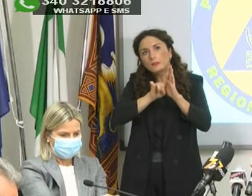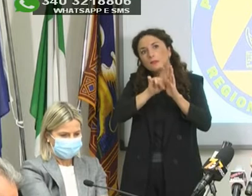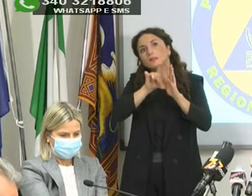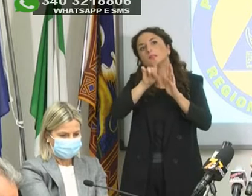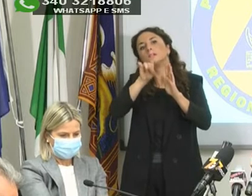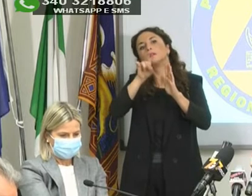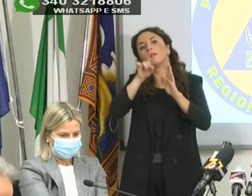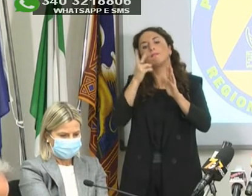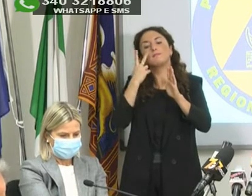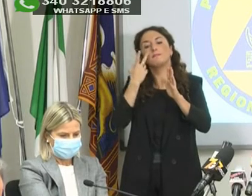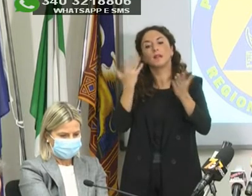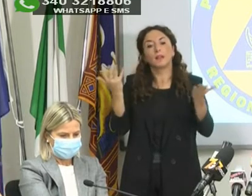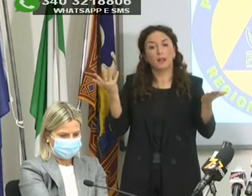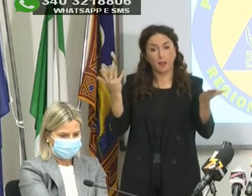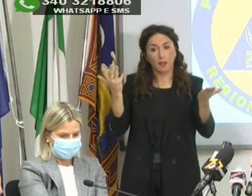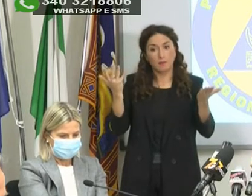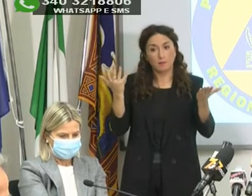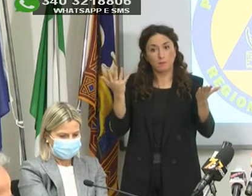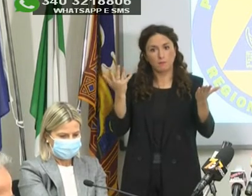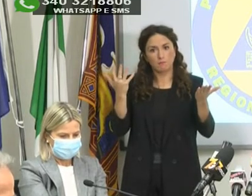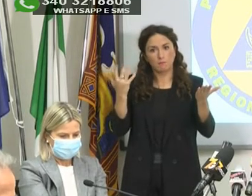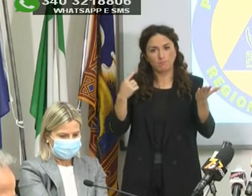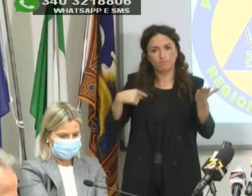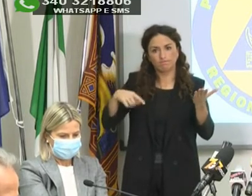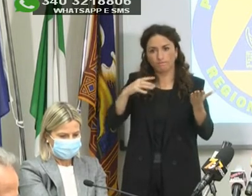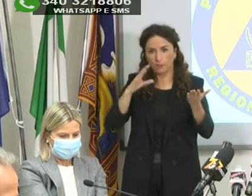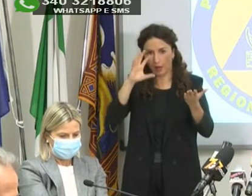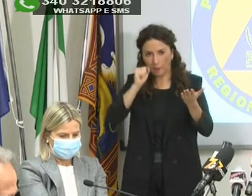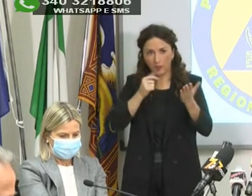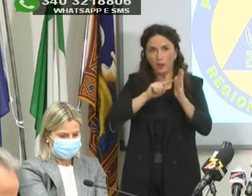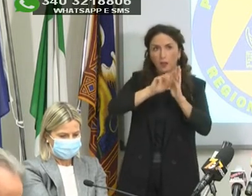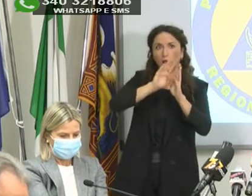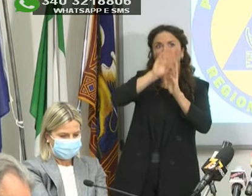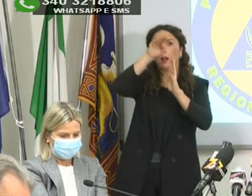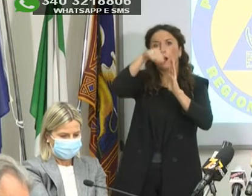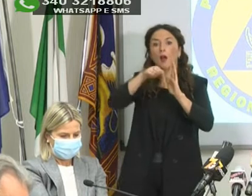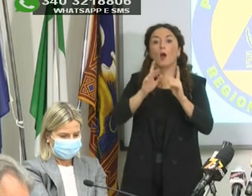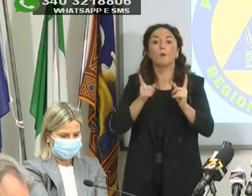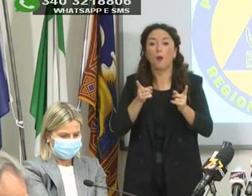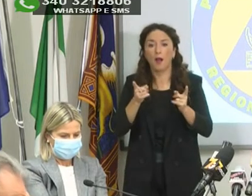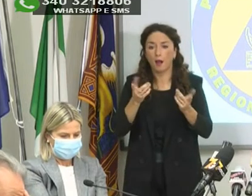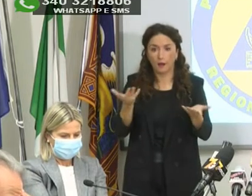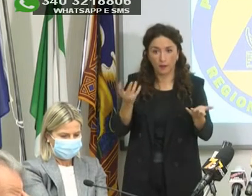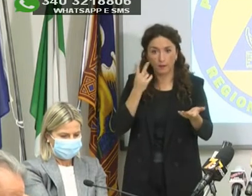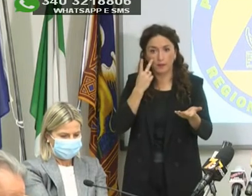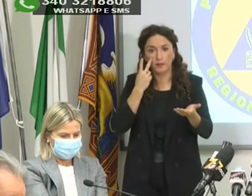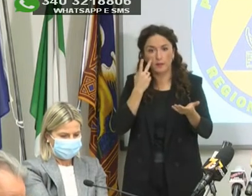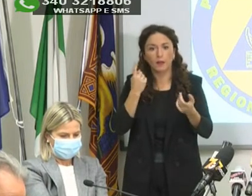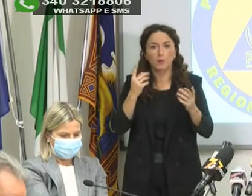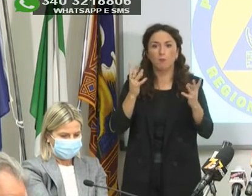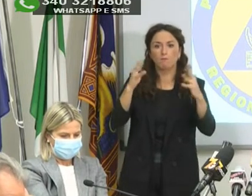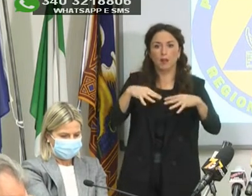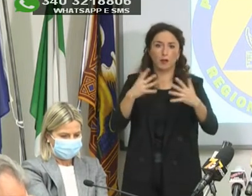insomma se si è anche capaci di capire come si comporterà sto giro e capire se a dicembre la possiamo chiudere questa